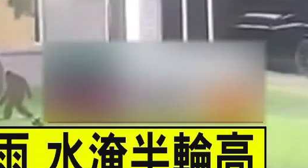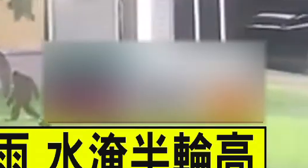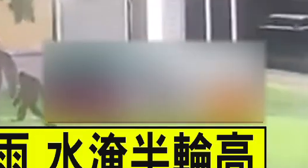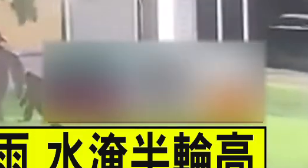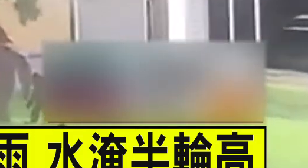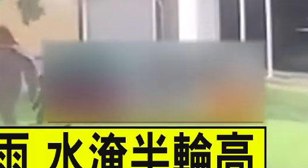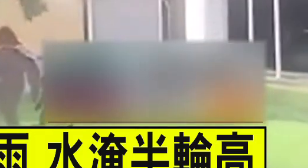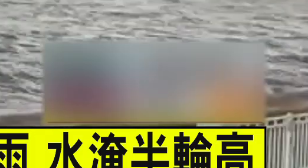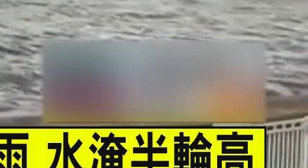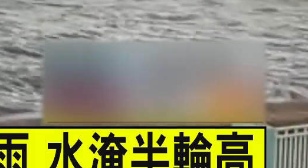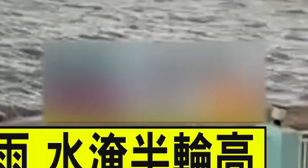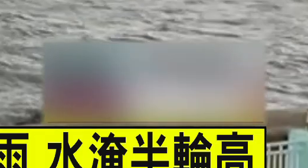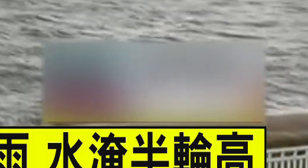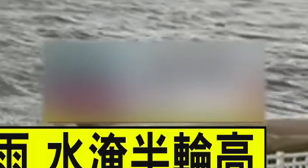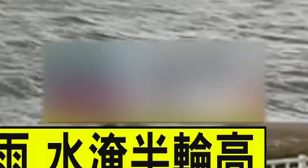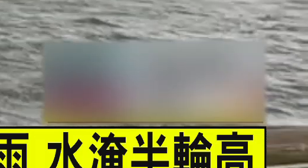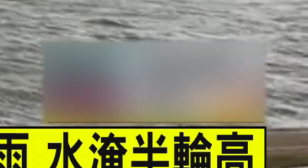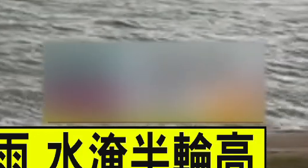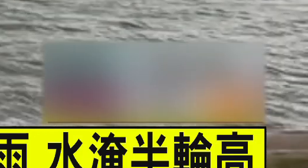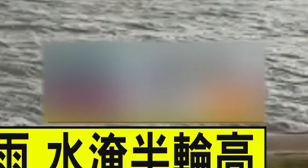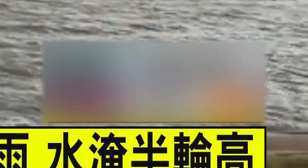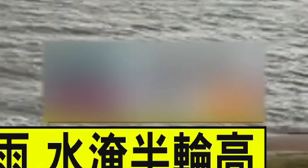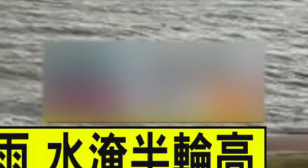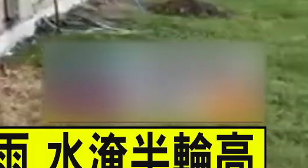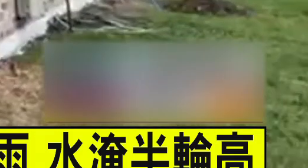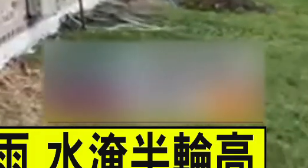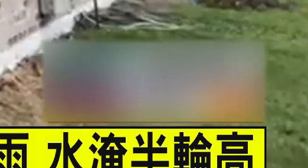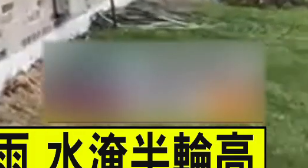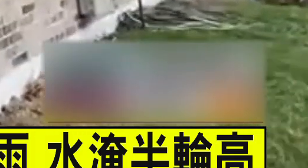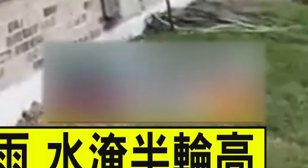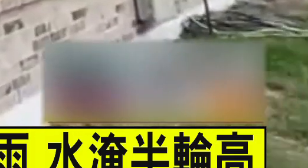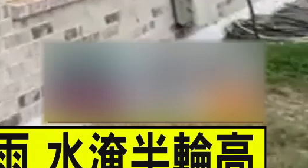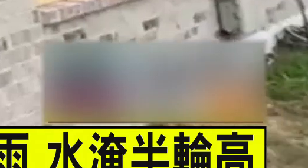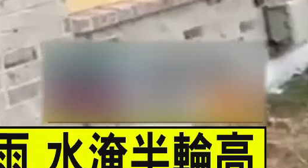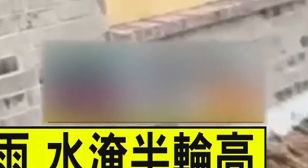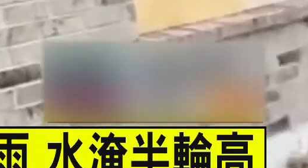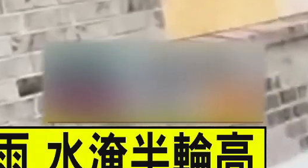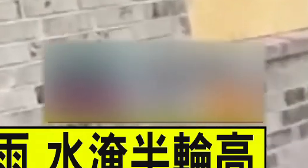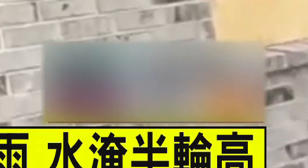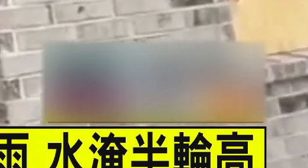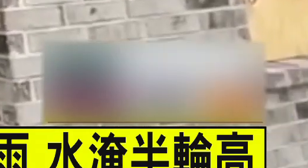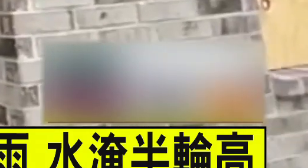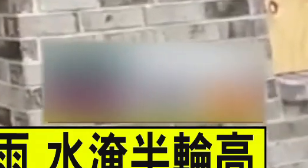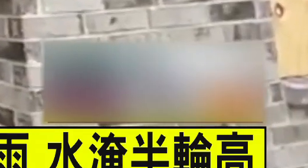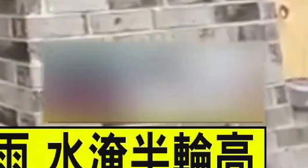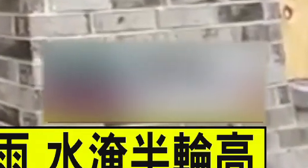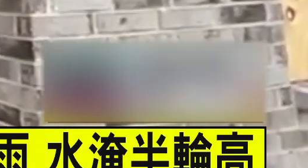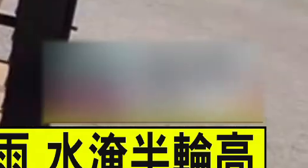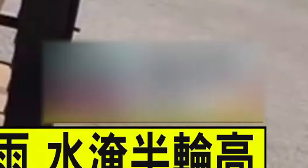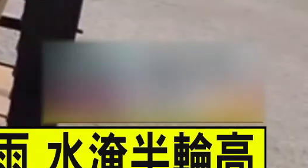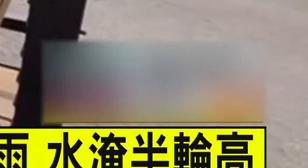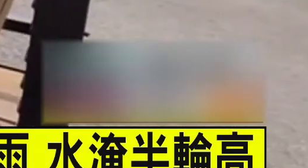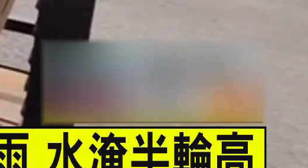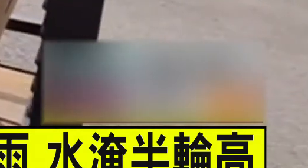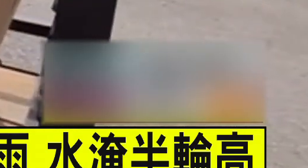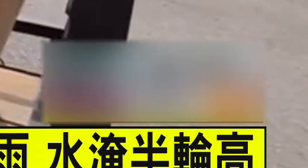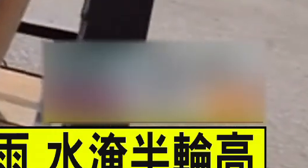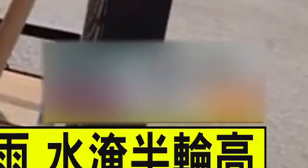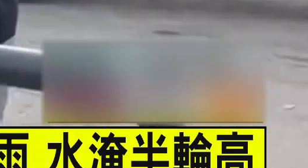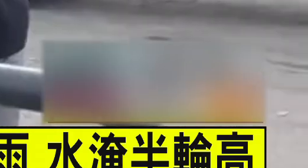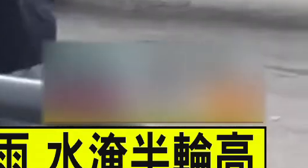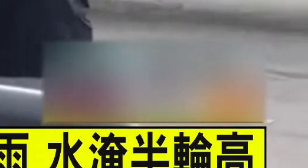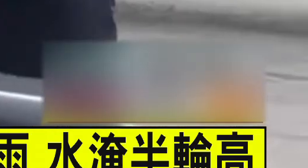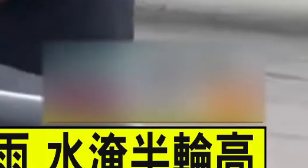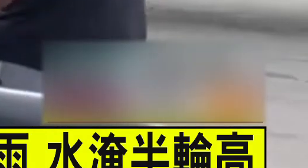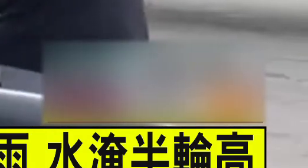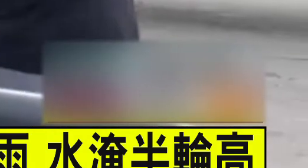进。部分海岸地区的水位已经上升，休斯顿港、德克萨斯城的多个港口都已经关闭。当地的石油工人